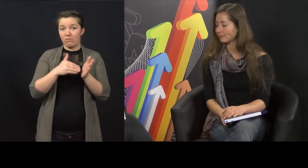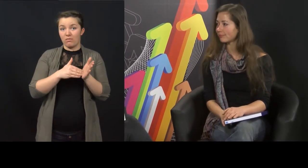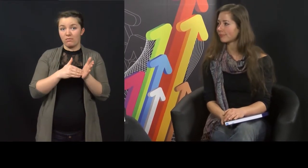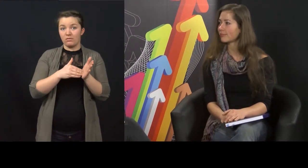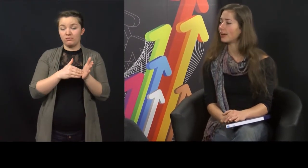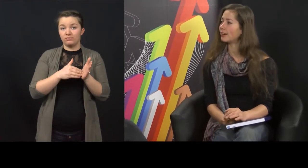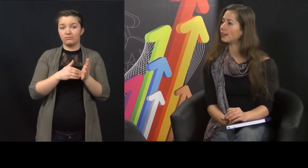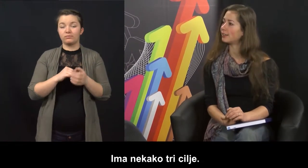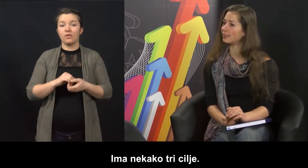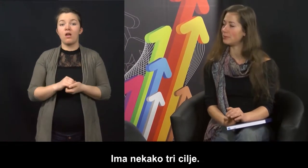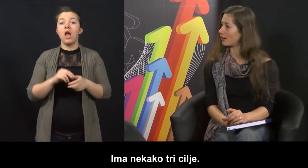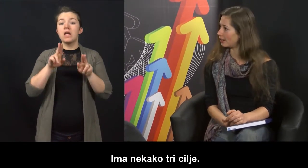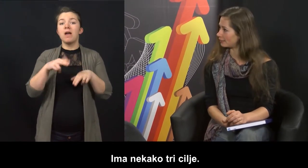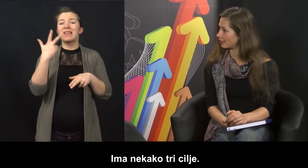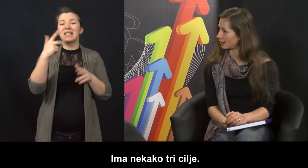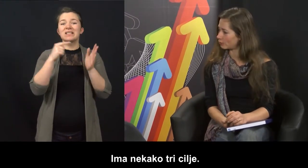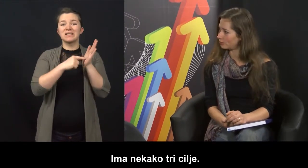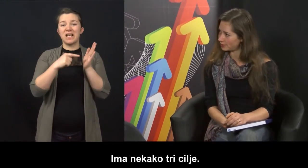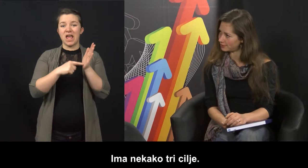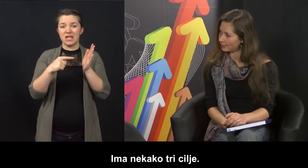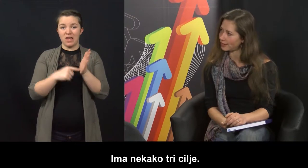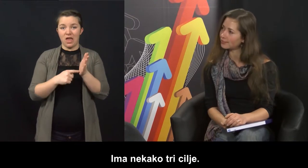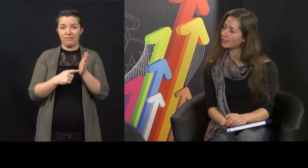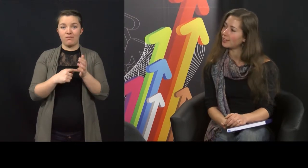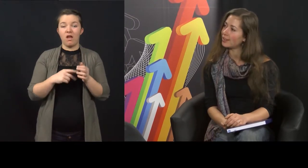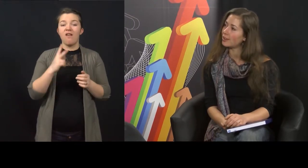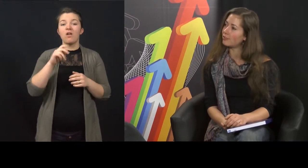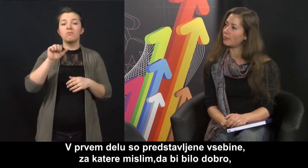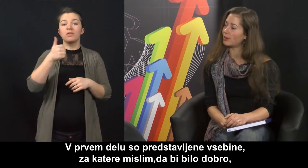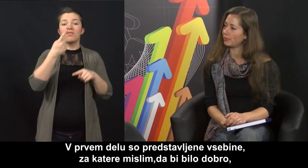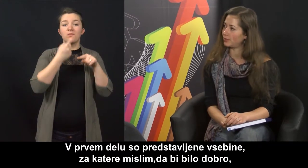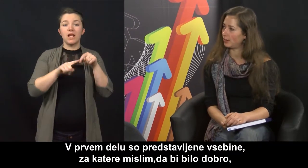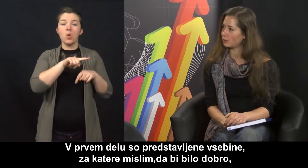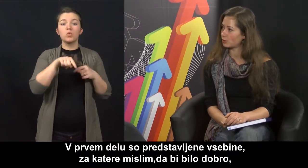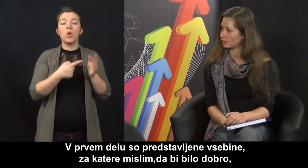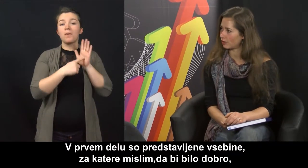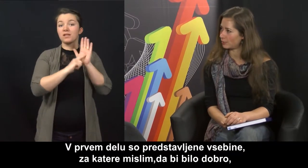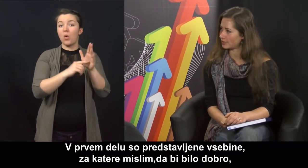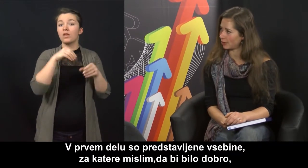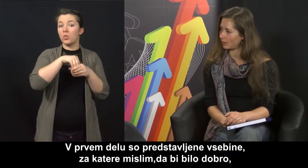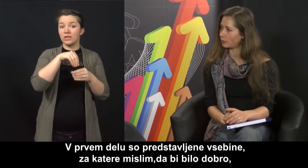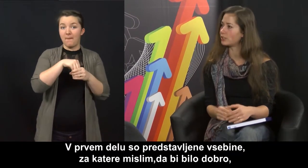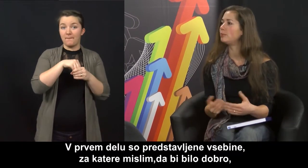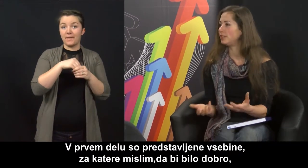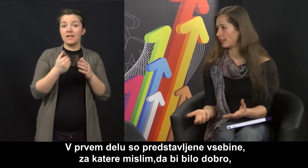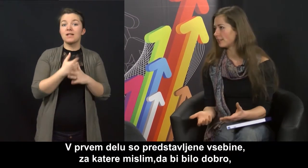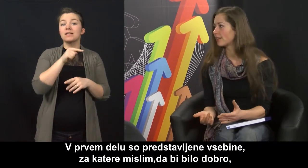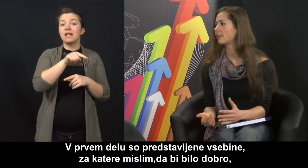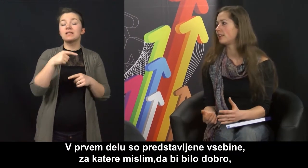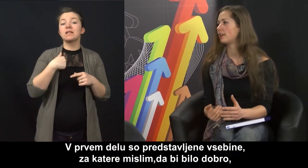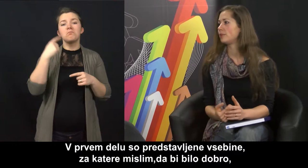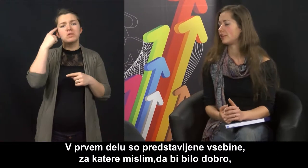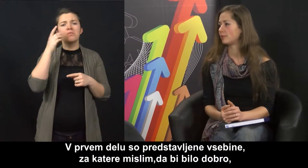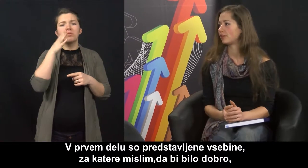potrebami. Ima nekako tri cilje. V prvem delu so predstavljene vsebine,